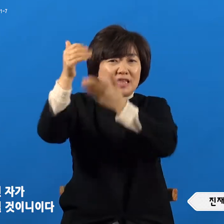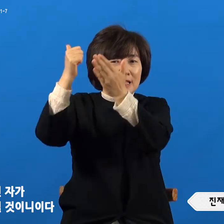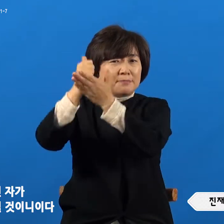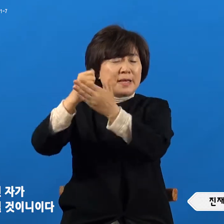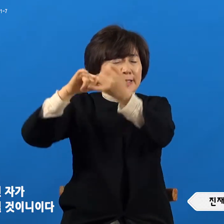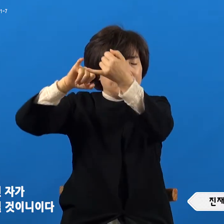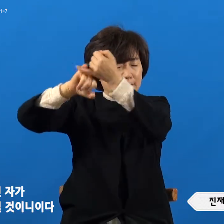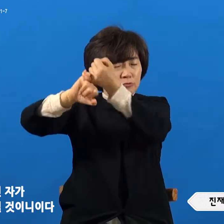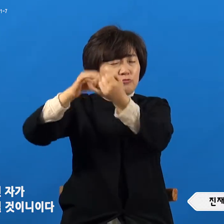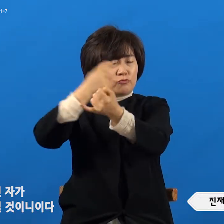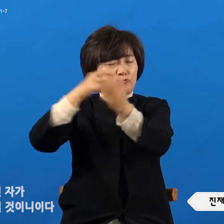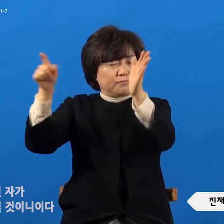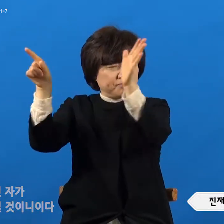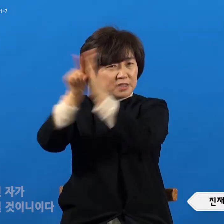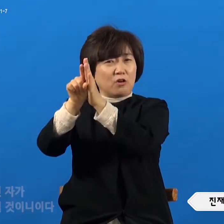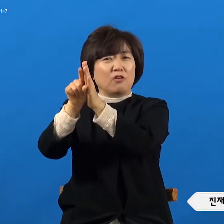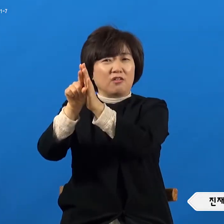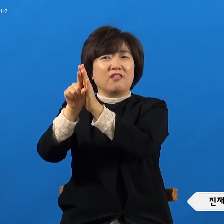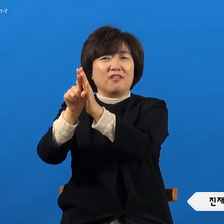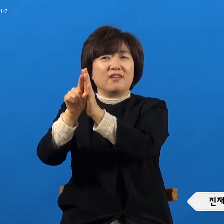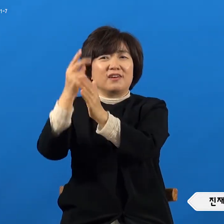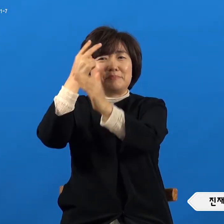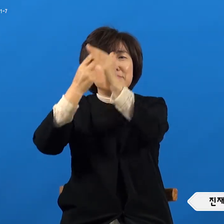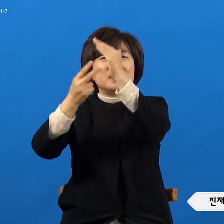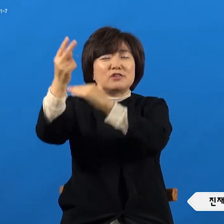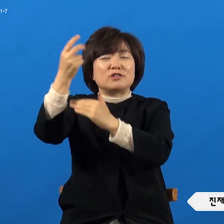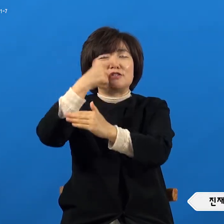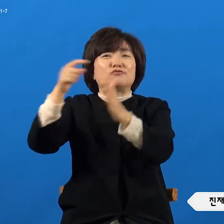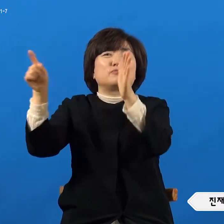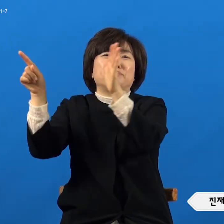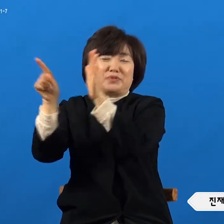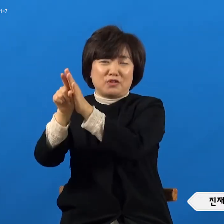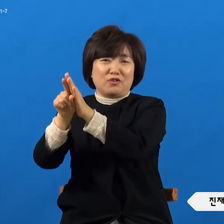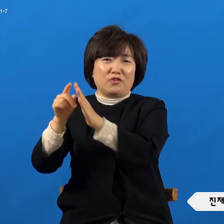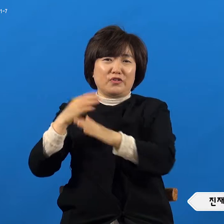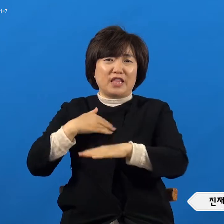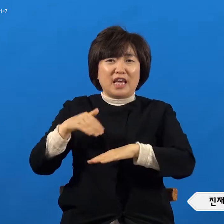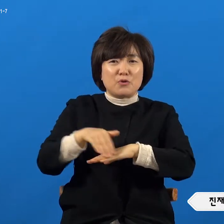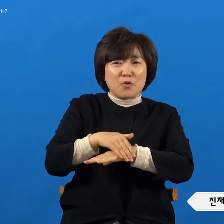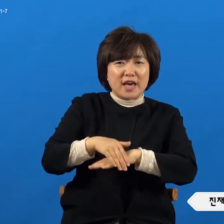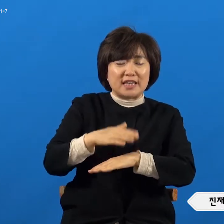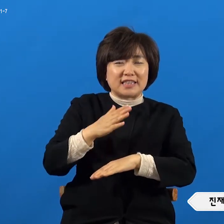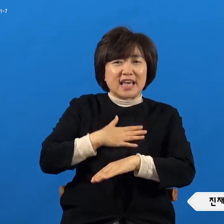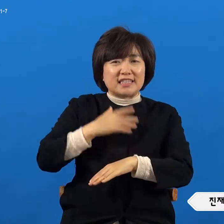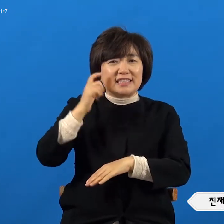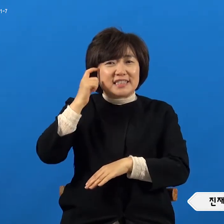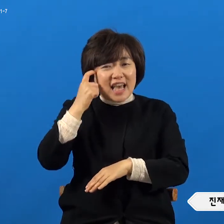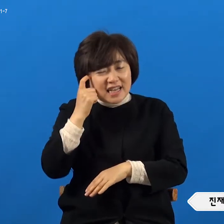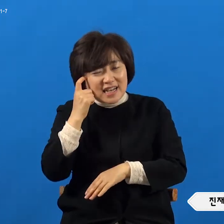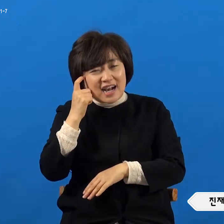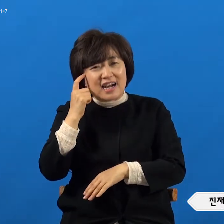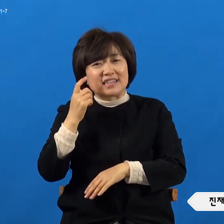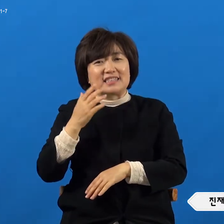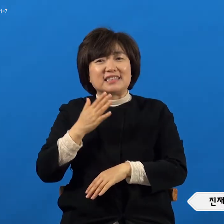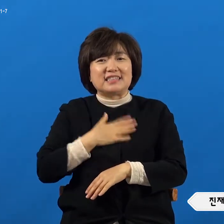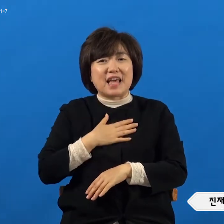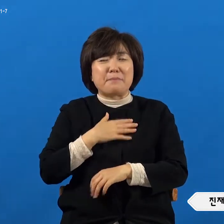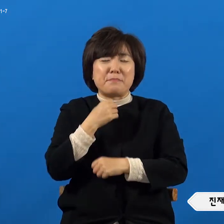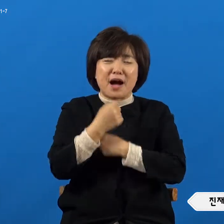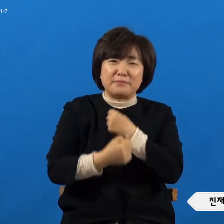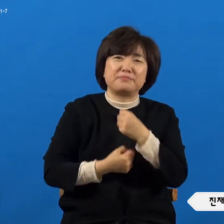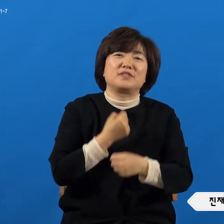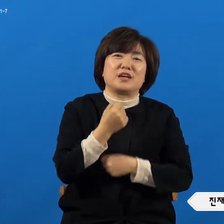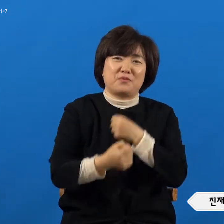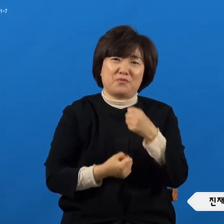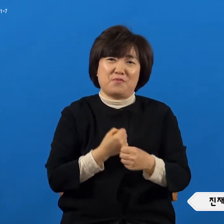약속이라고 믿는 비전 가운데 내 계획을, 내 생각을, 내 것을 집어넣어서 내